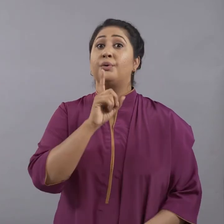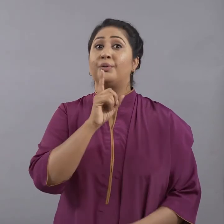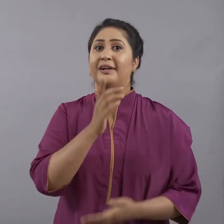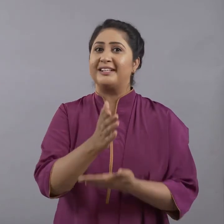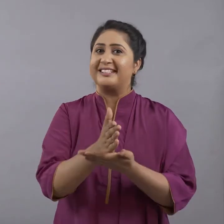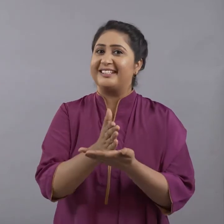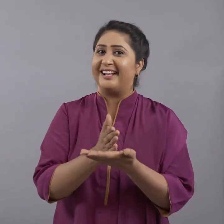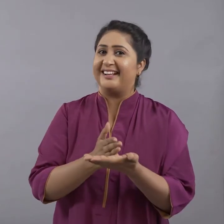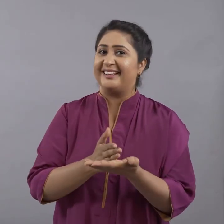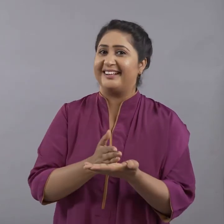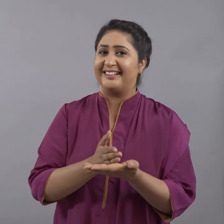सालगिरह,